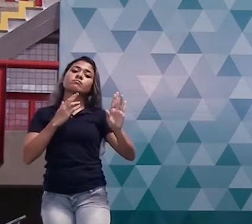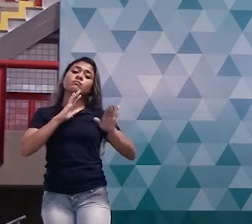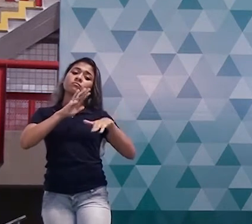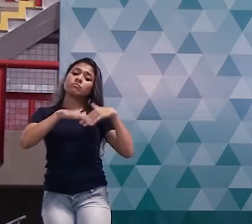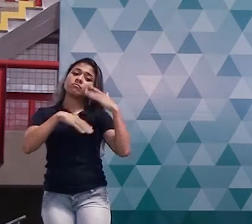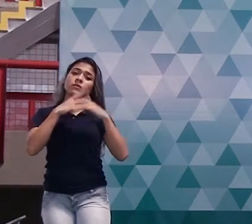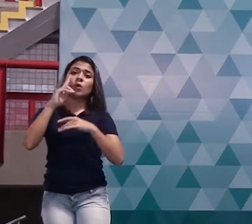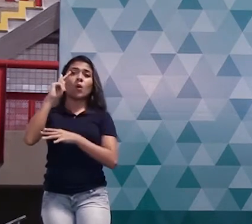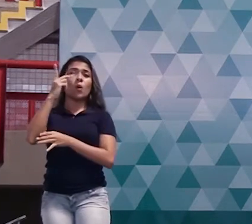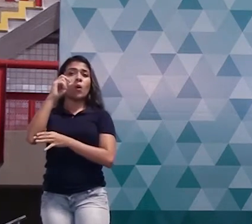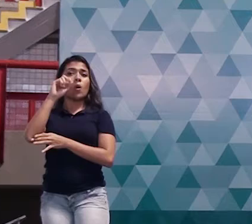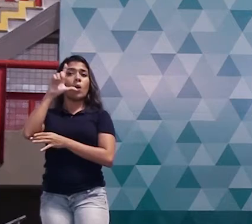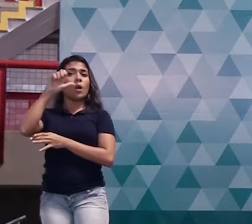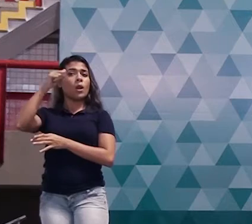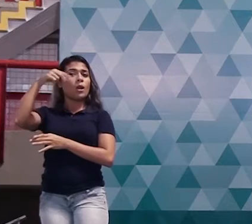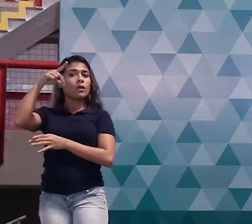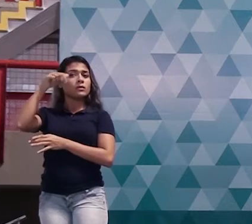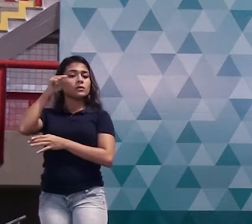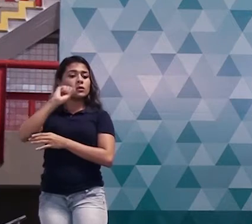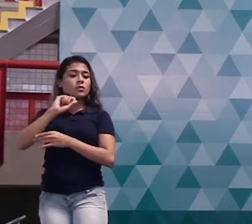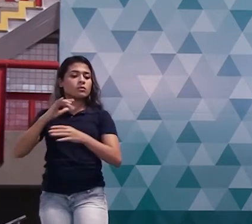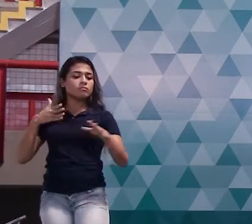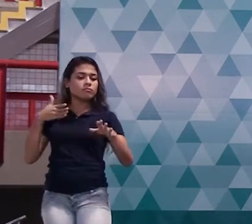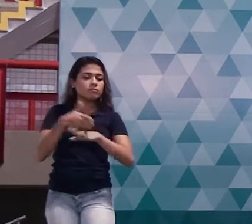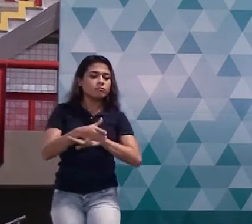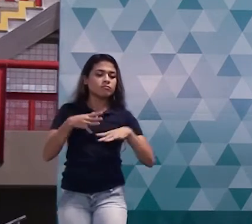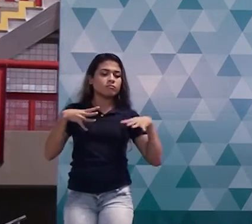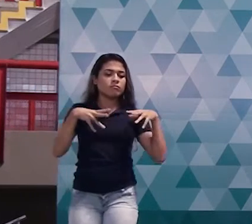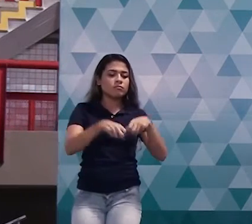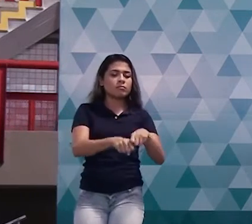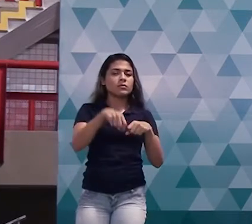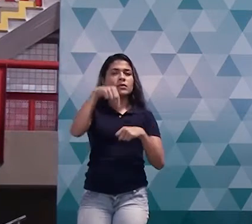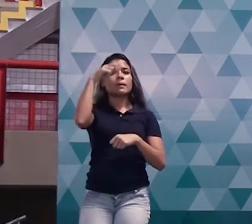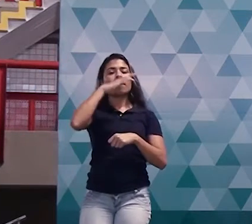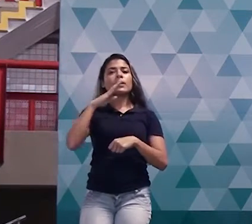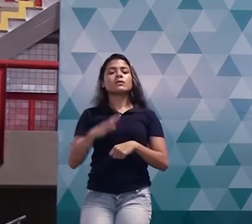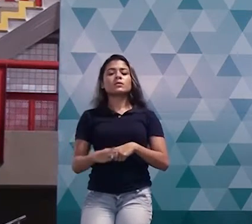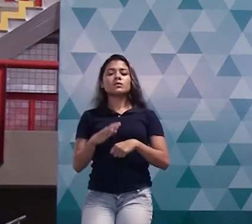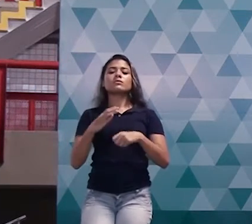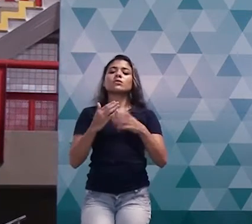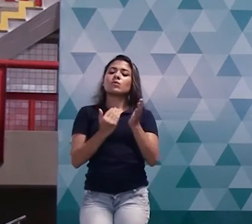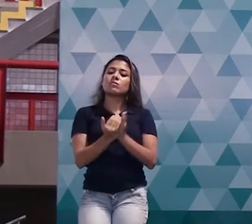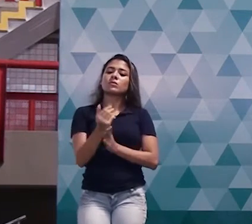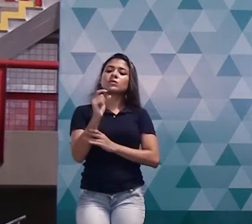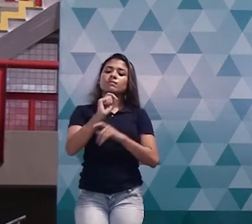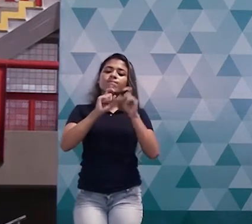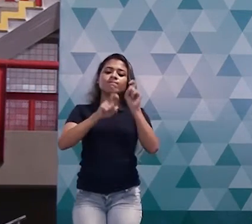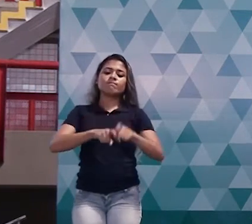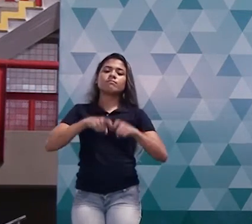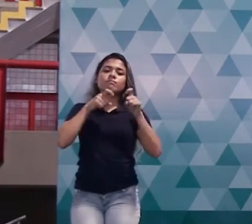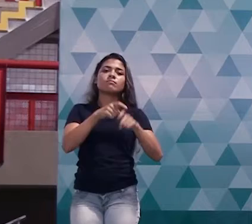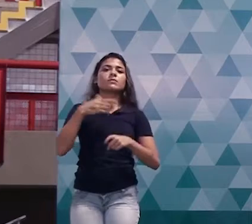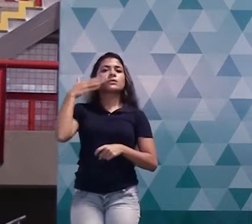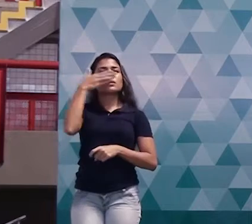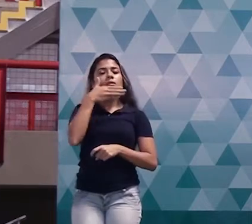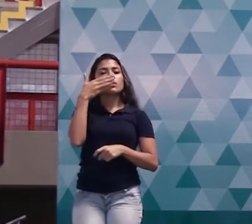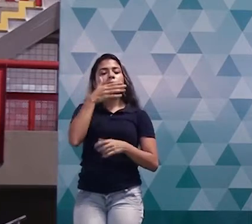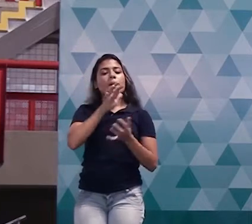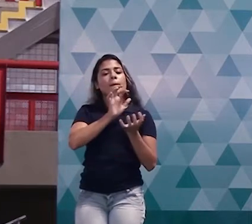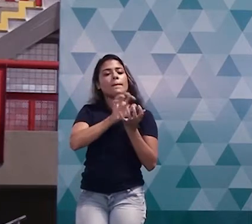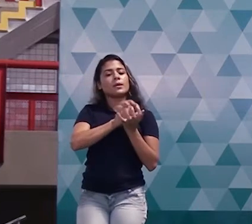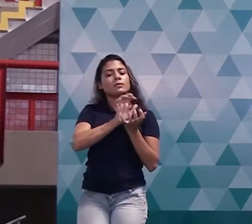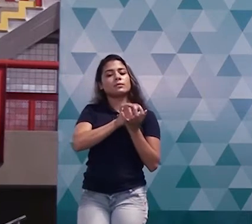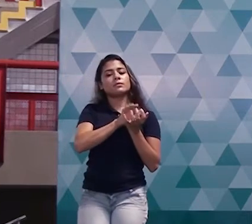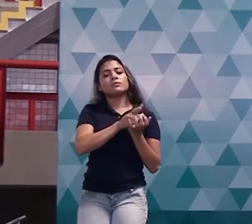invadiram o Brasil e desenvolveram a produção açucareira ali no Brasil holandês, que vai de Pernambuco chegando até o